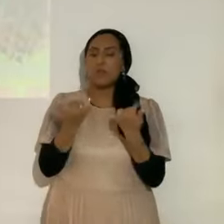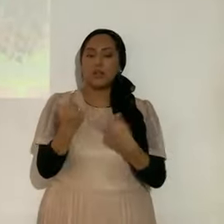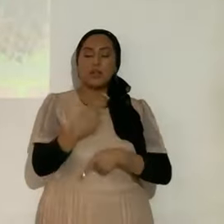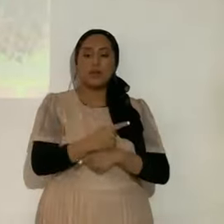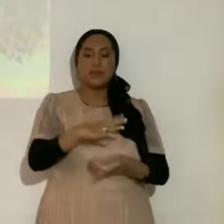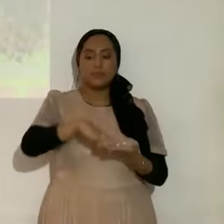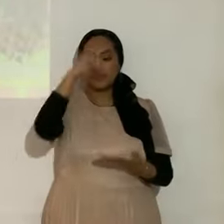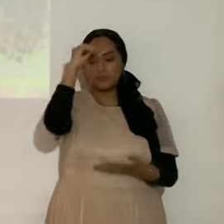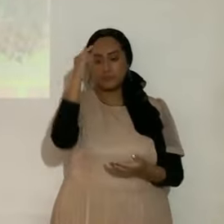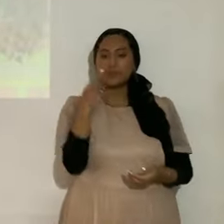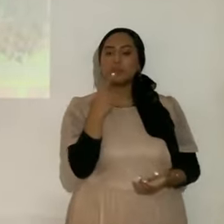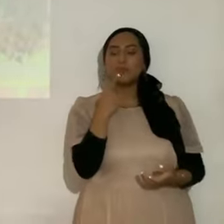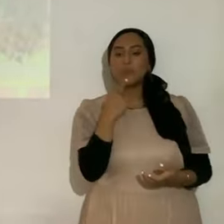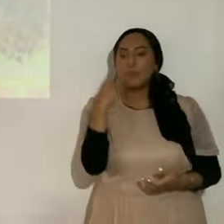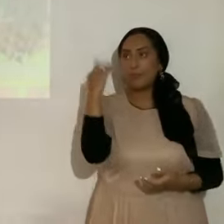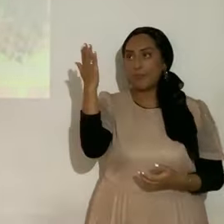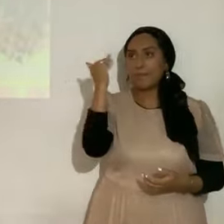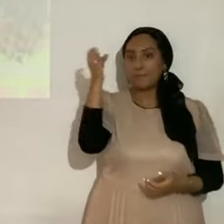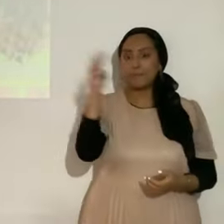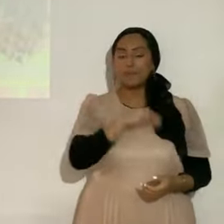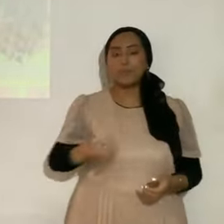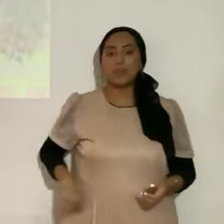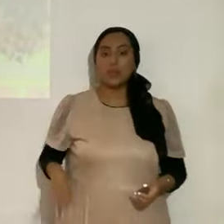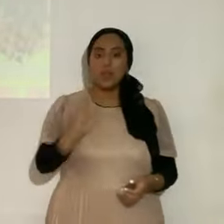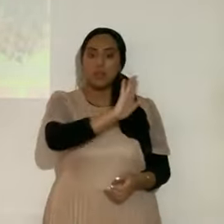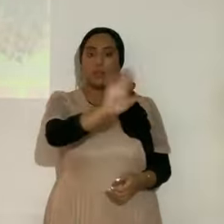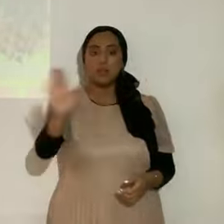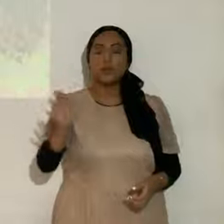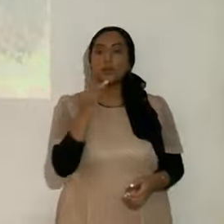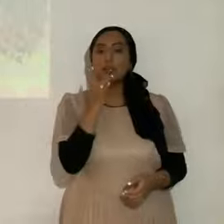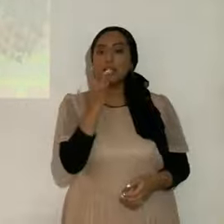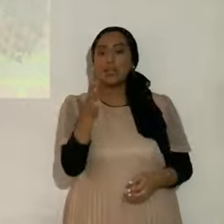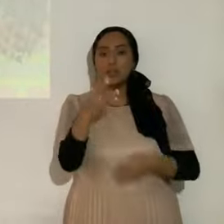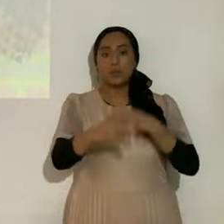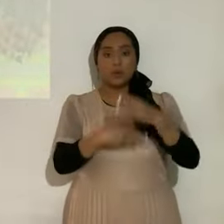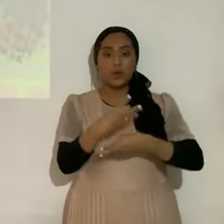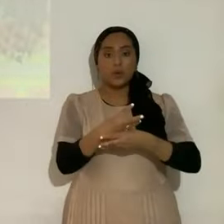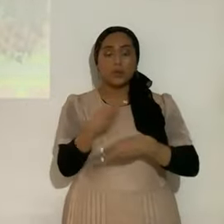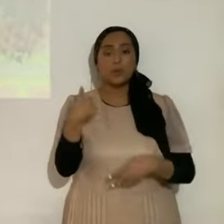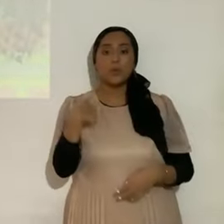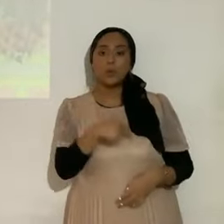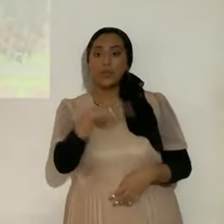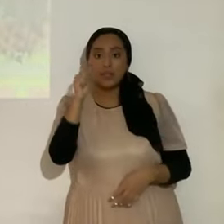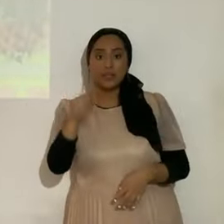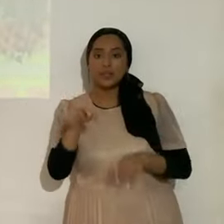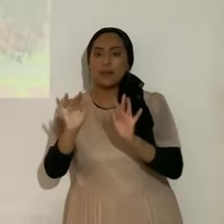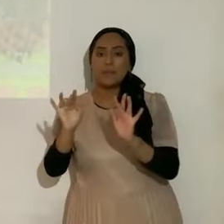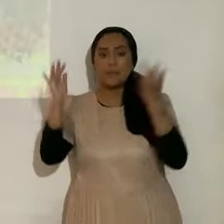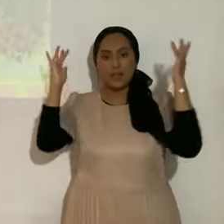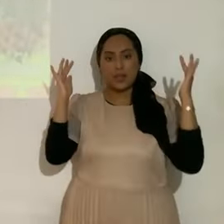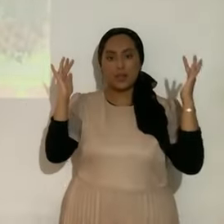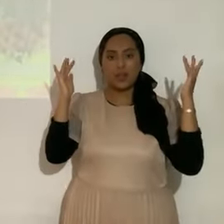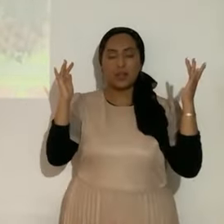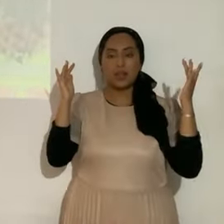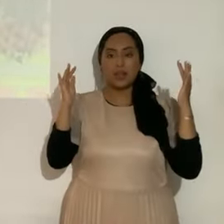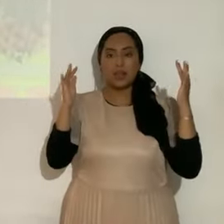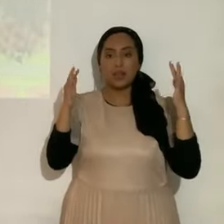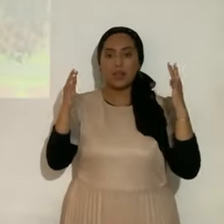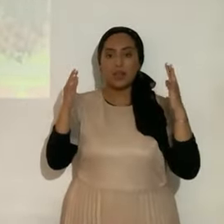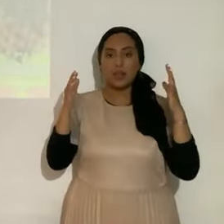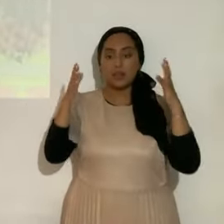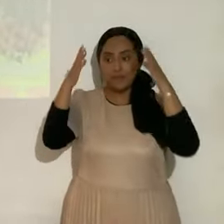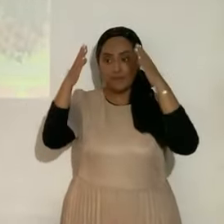ver. Dice nuestro Adón Yahshua HaMashiach, vosotros sois la luz del mundo. Nosotros tenemos que brillar, ¿sí? La luz física